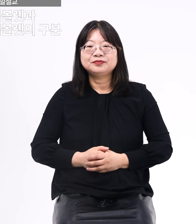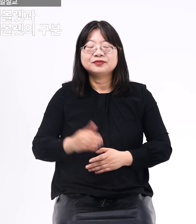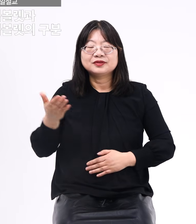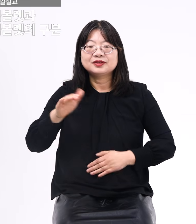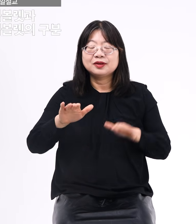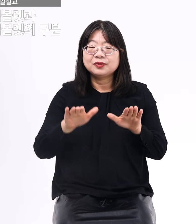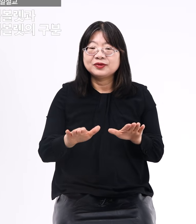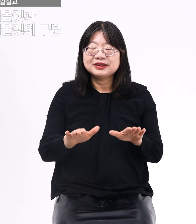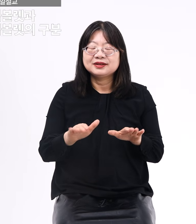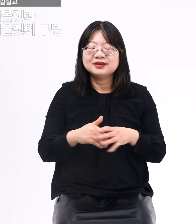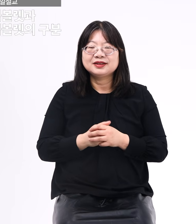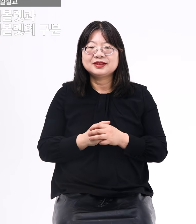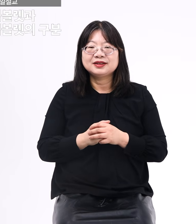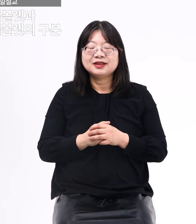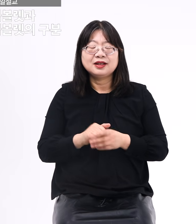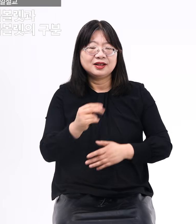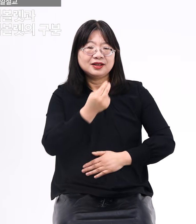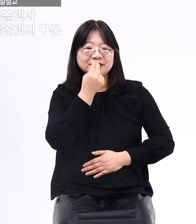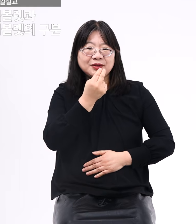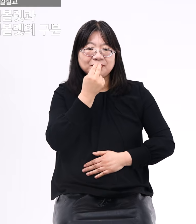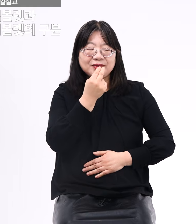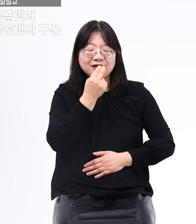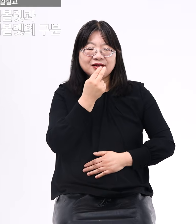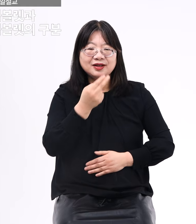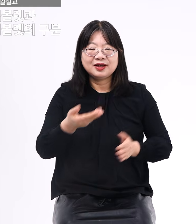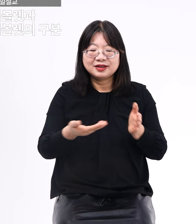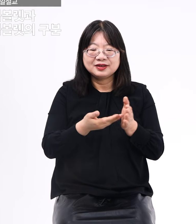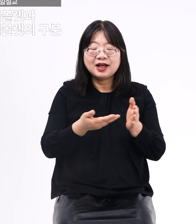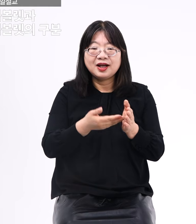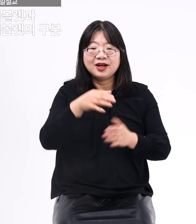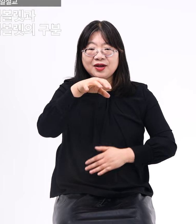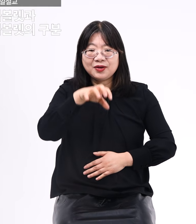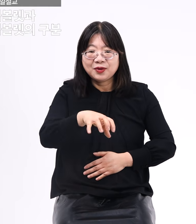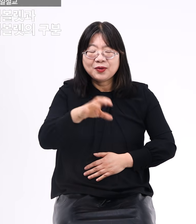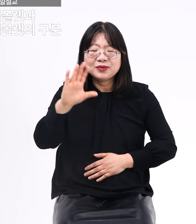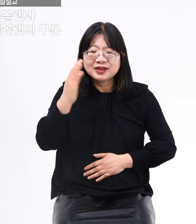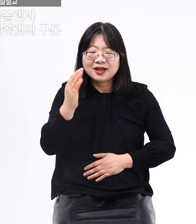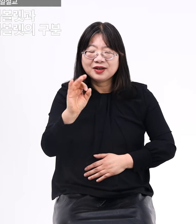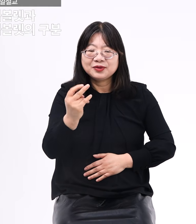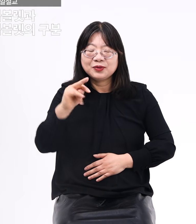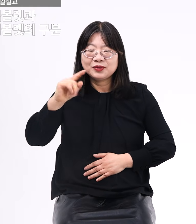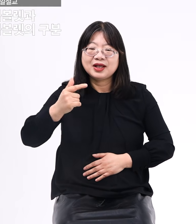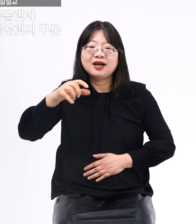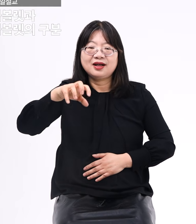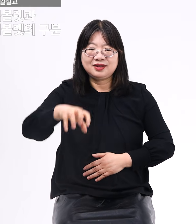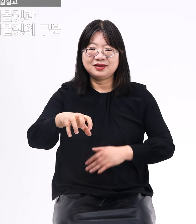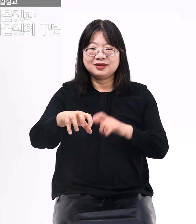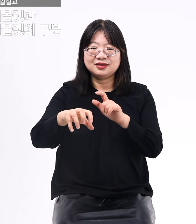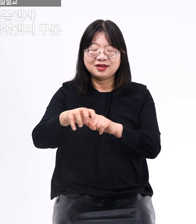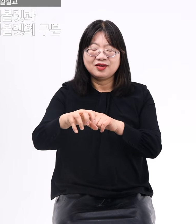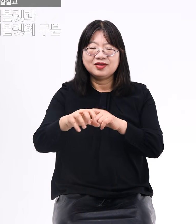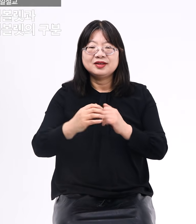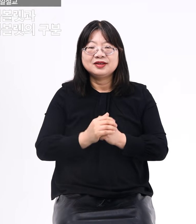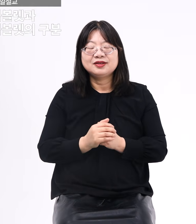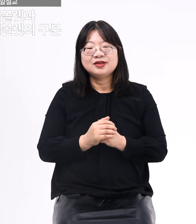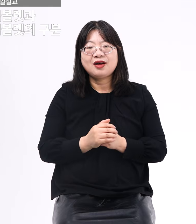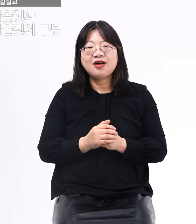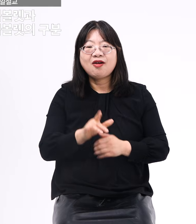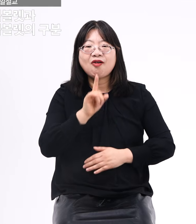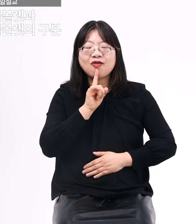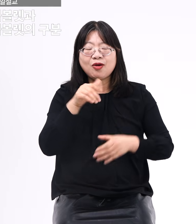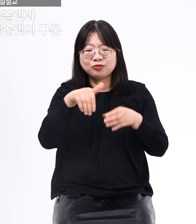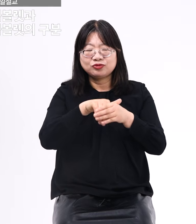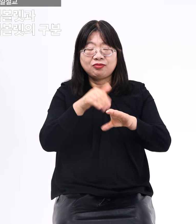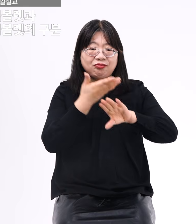그런데 오늘 이 생명의 나루턱이 되었어야 될 요단 나루턱에서 그만 언어와 문화의